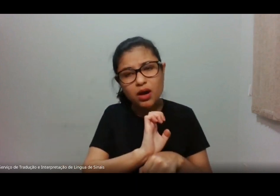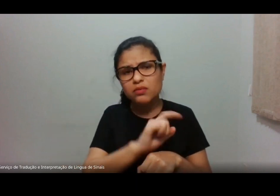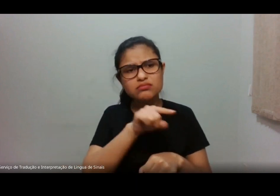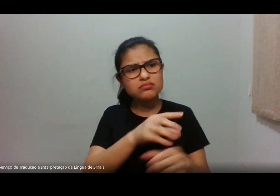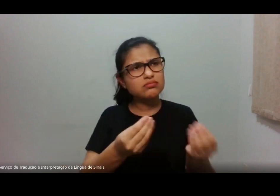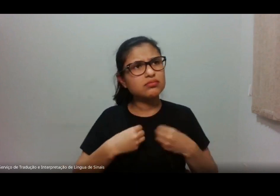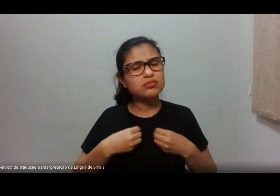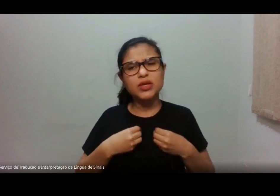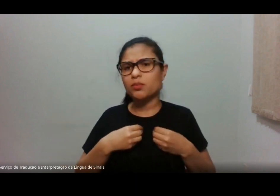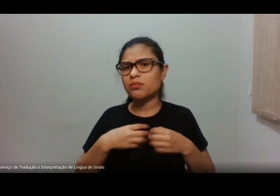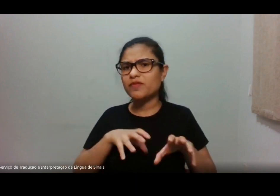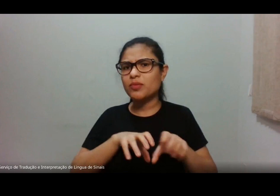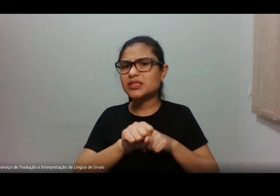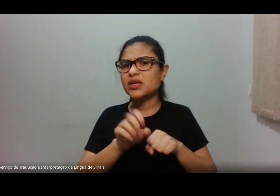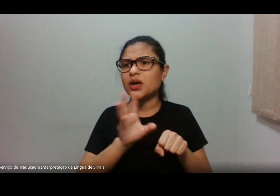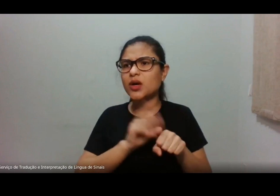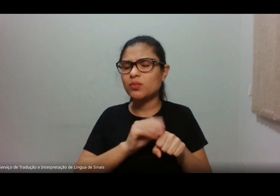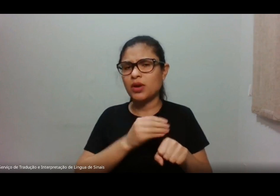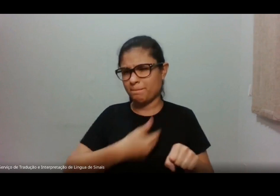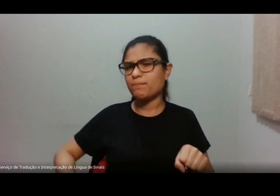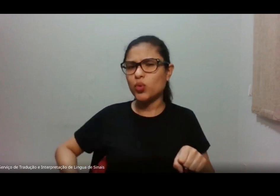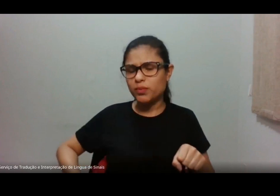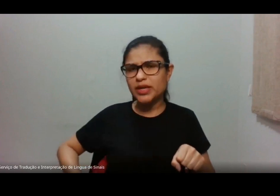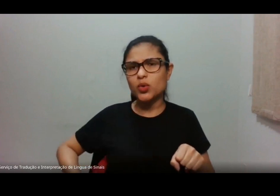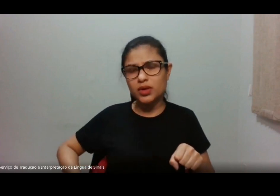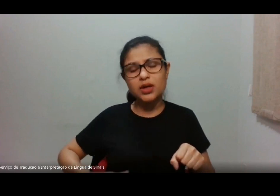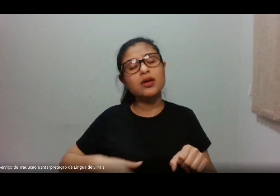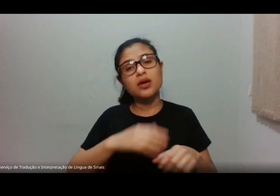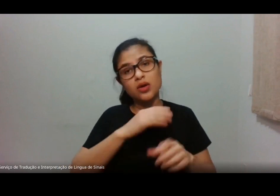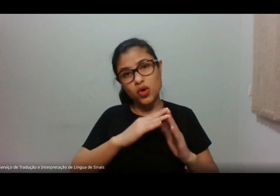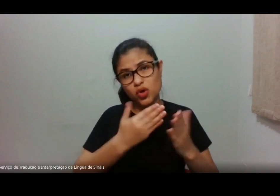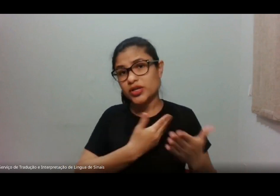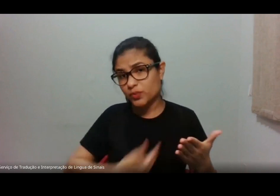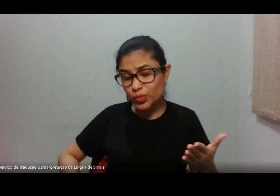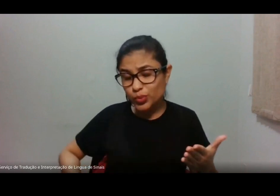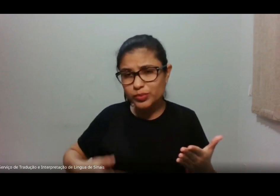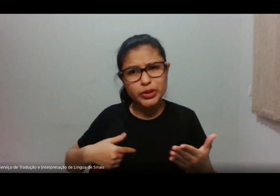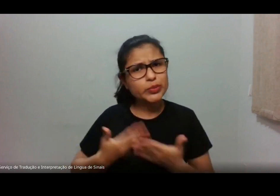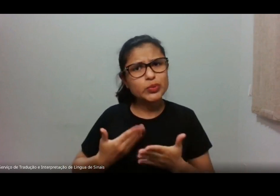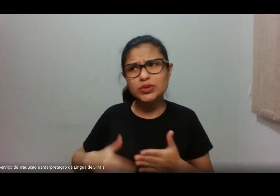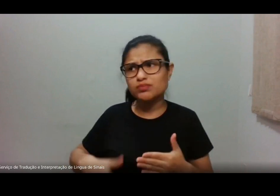isso me deu uma formação tão boa no interior, eu acho que, então, sei lá,